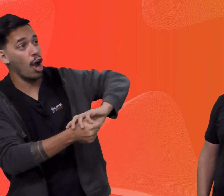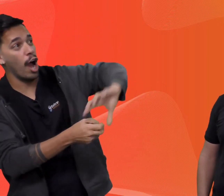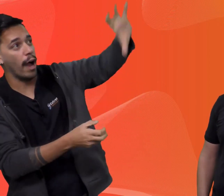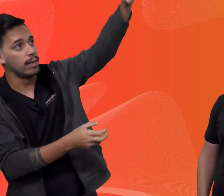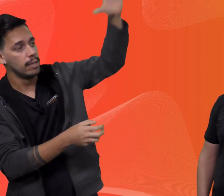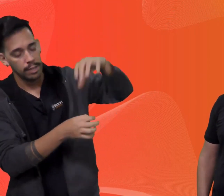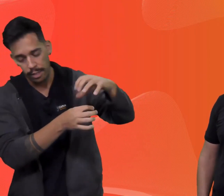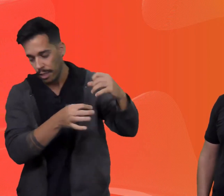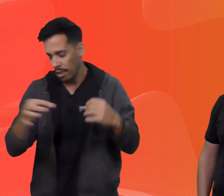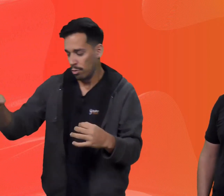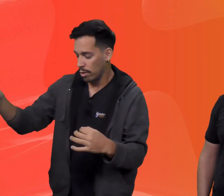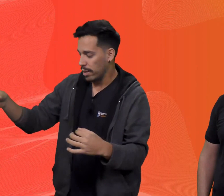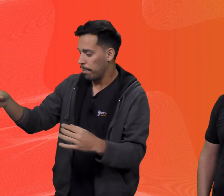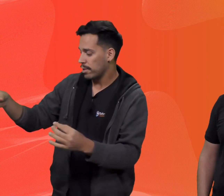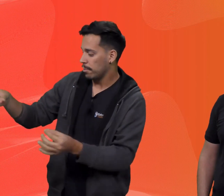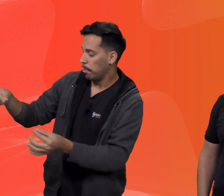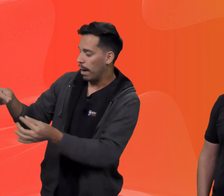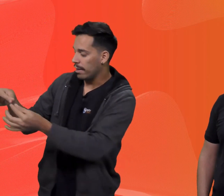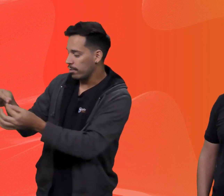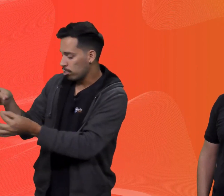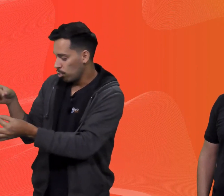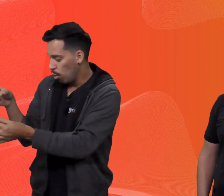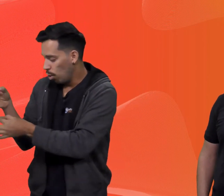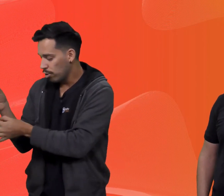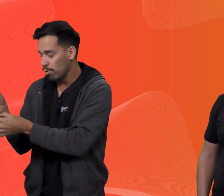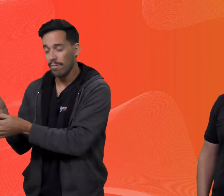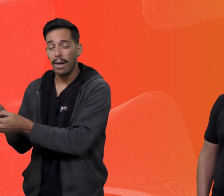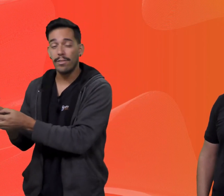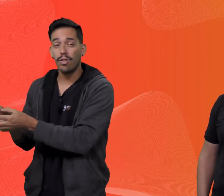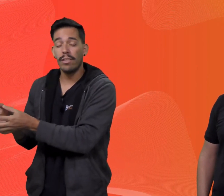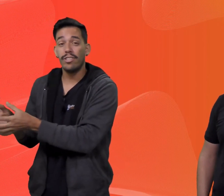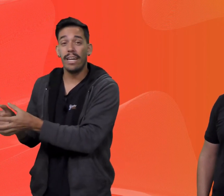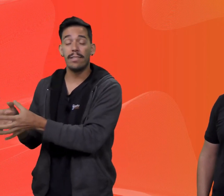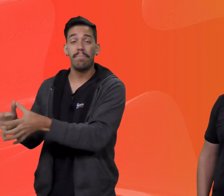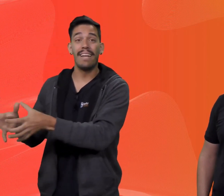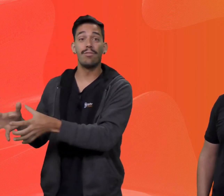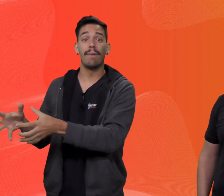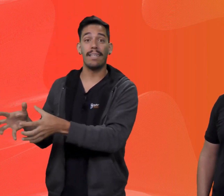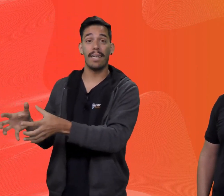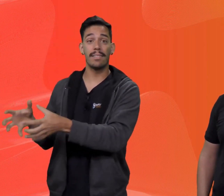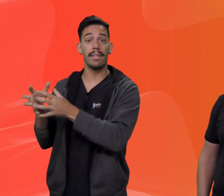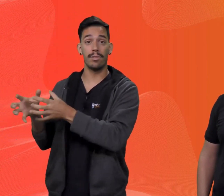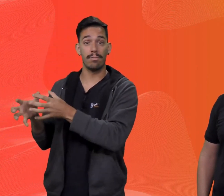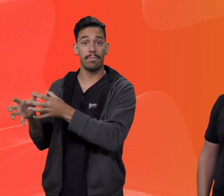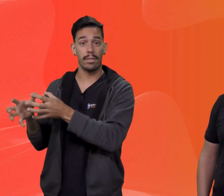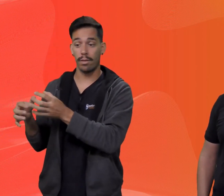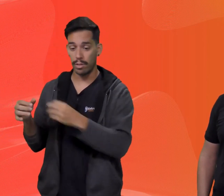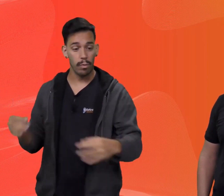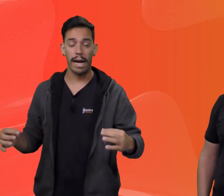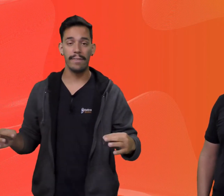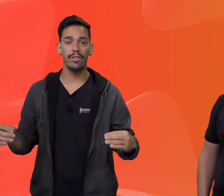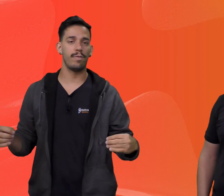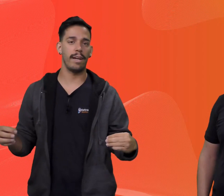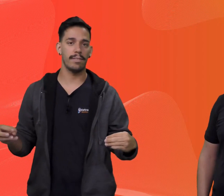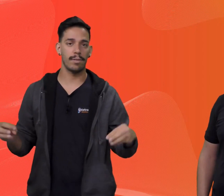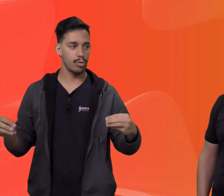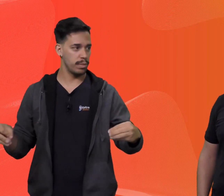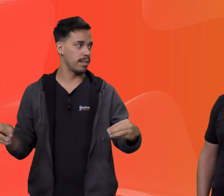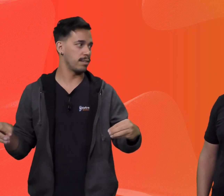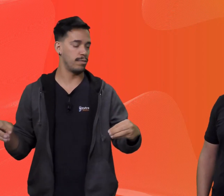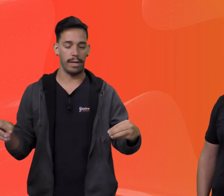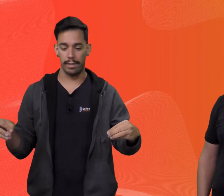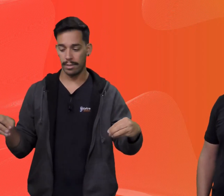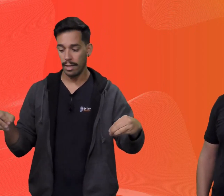labareda. Quando você aproxima o palito do outro, vai só deixar esse palito mais aceso. Então são gases diferentes,